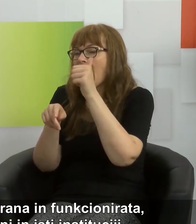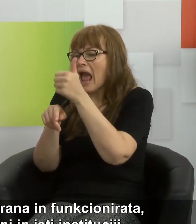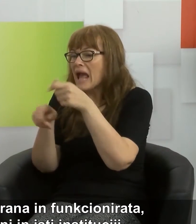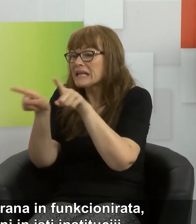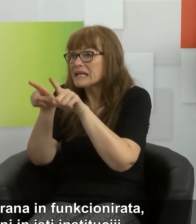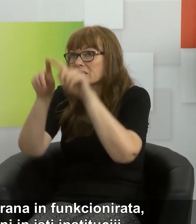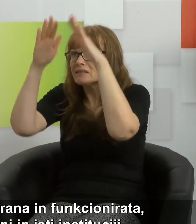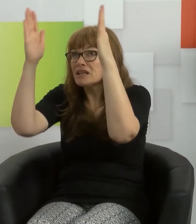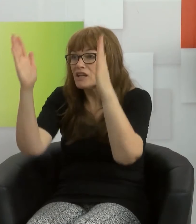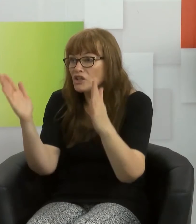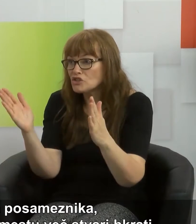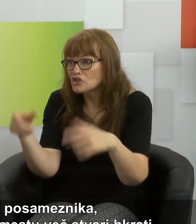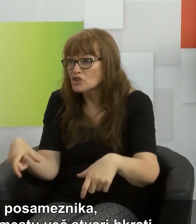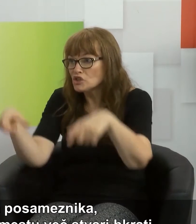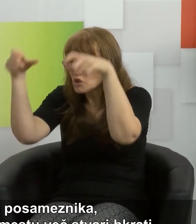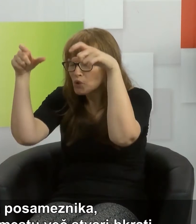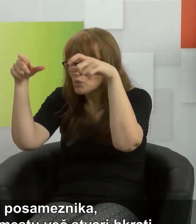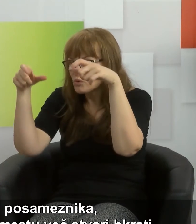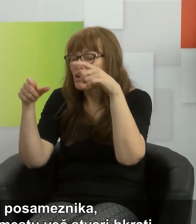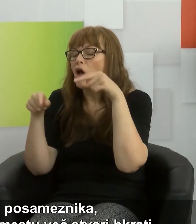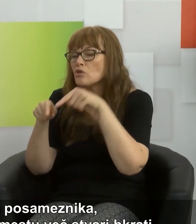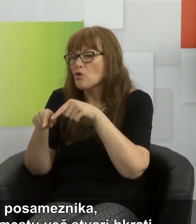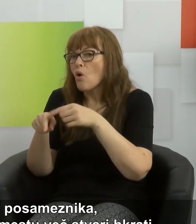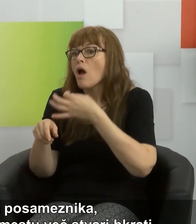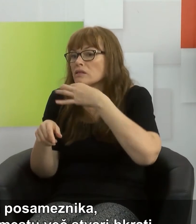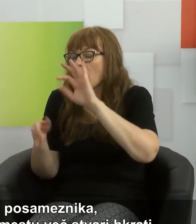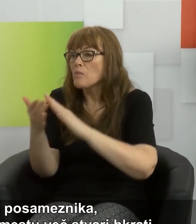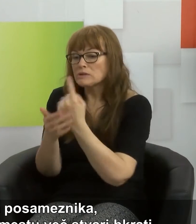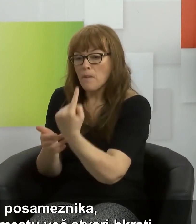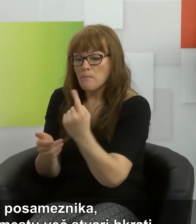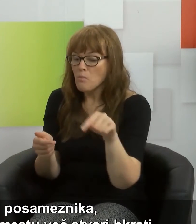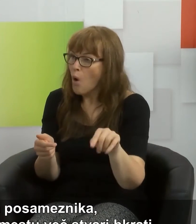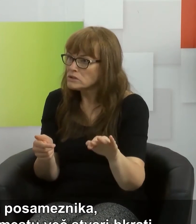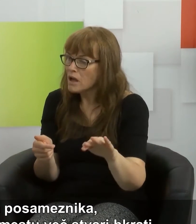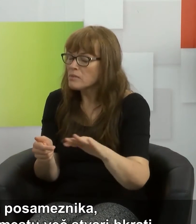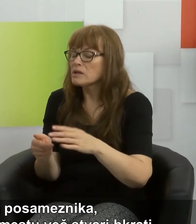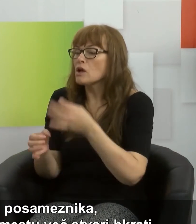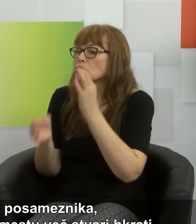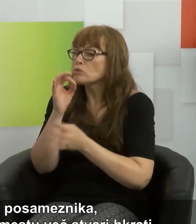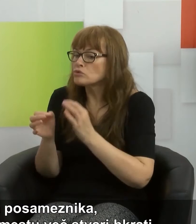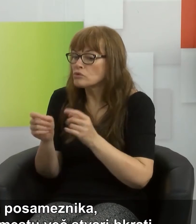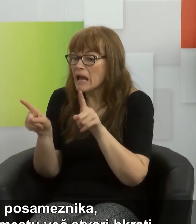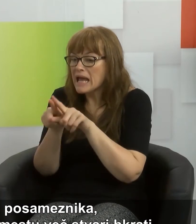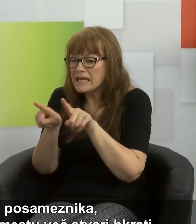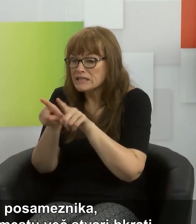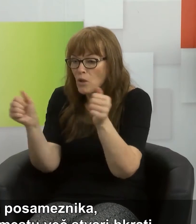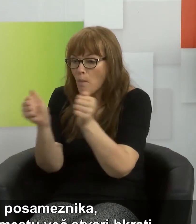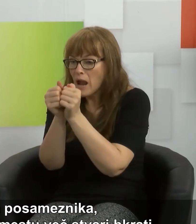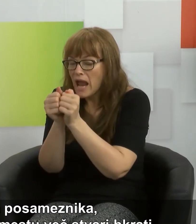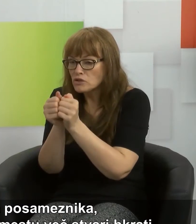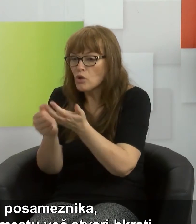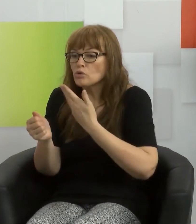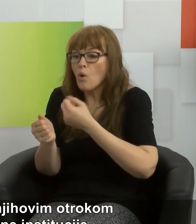isti inštituciji, kar je najbolje za posameznika, da skuša dobiti na istem mestu več